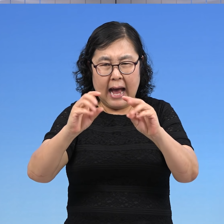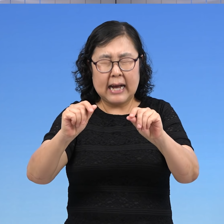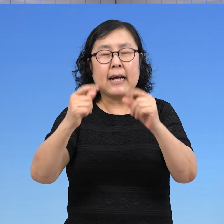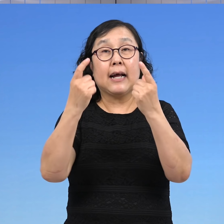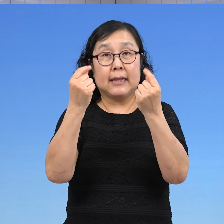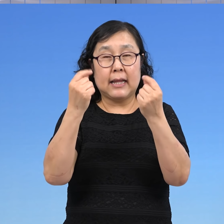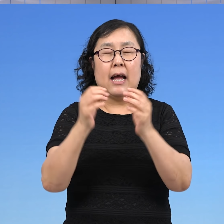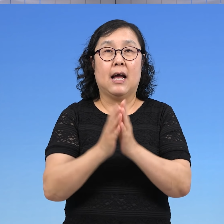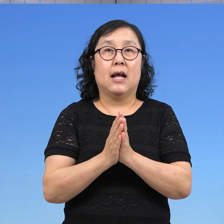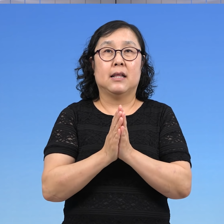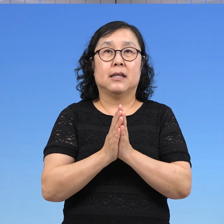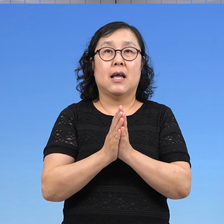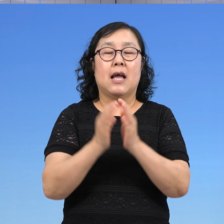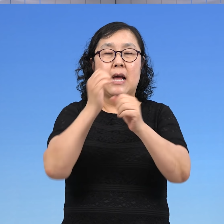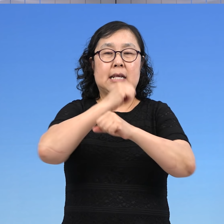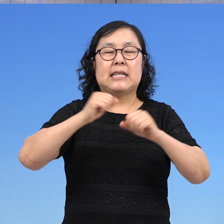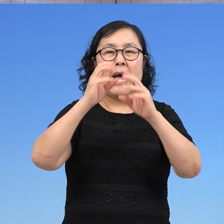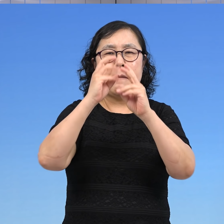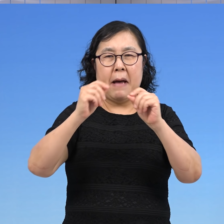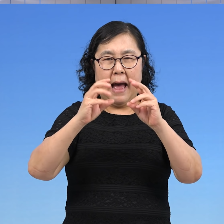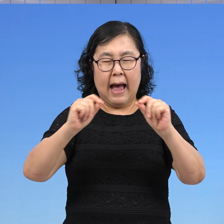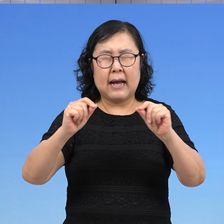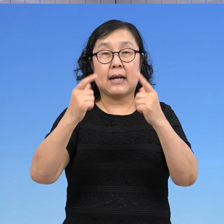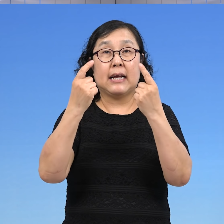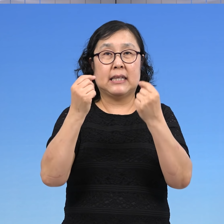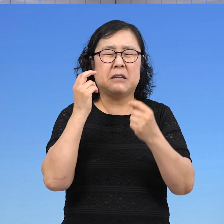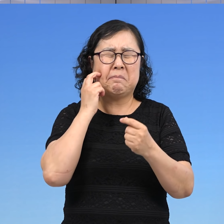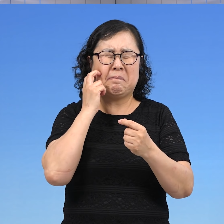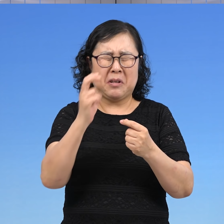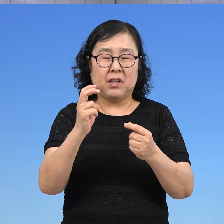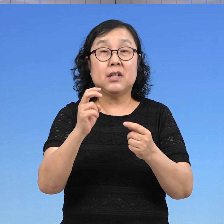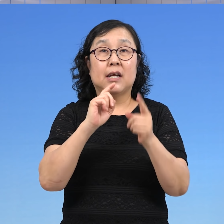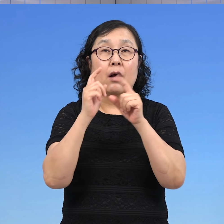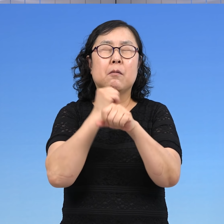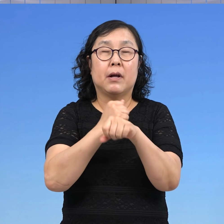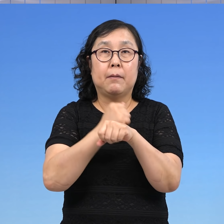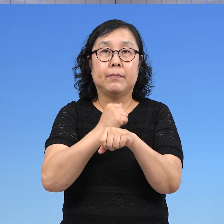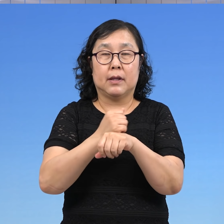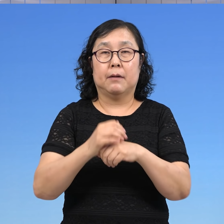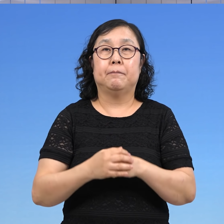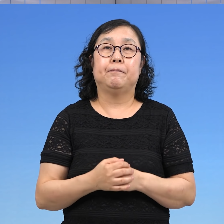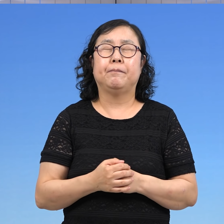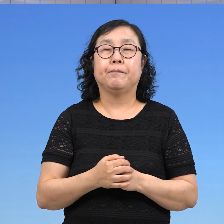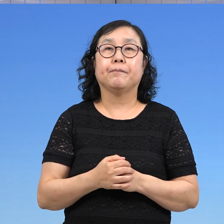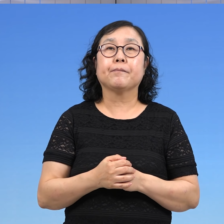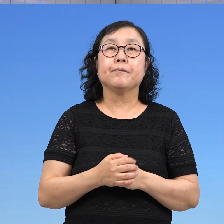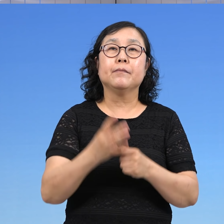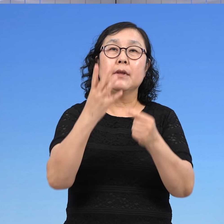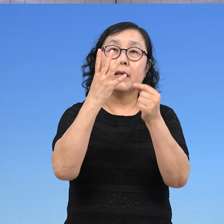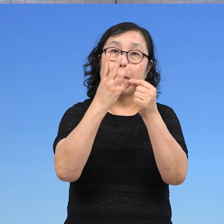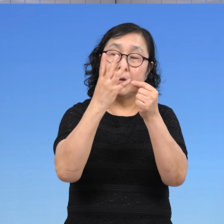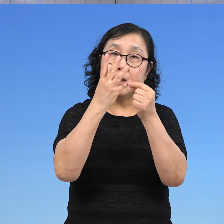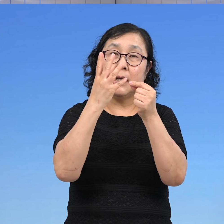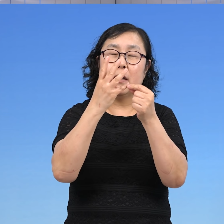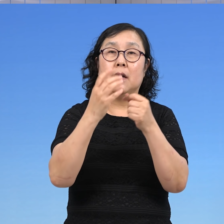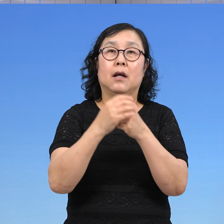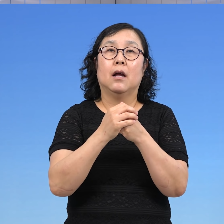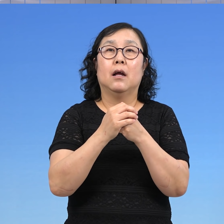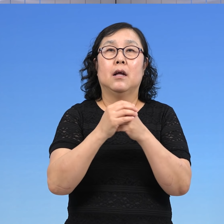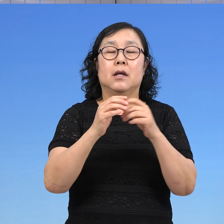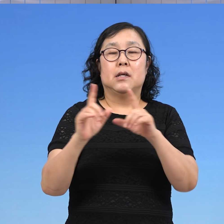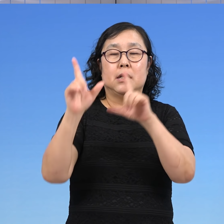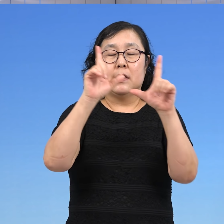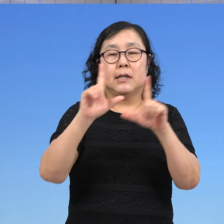한국 사람들의 삶 자체가 사막처럼 삭막하다 더라 그걸 강조하는 거 아닙니까 마지막 네